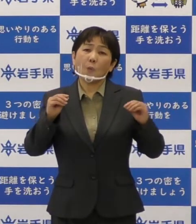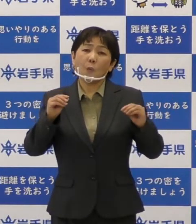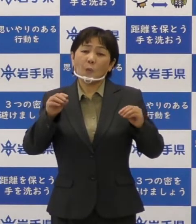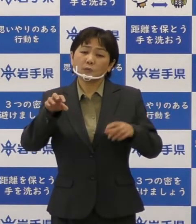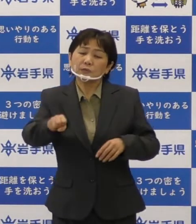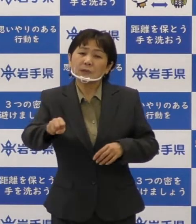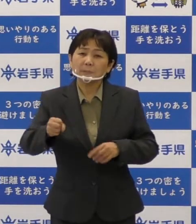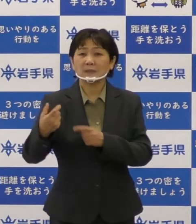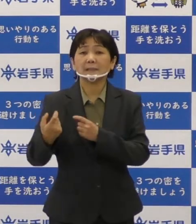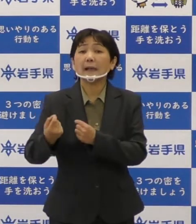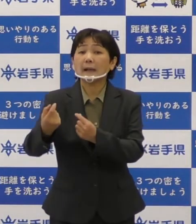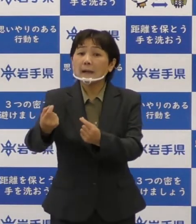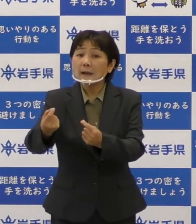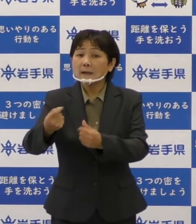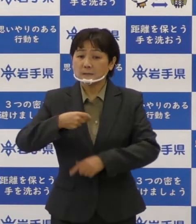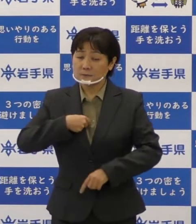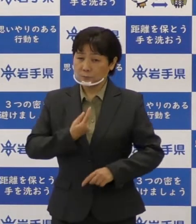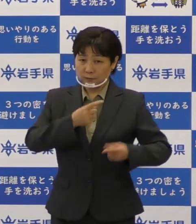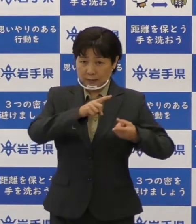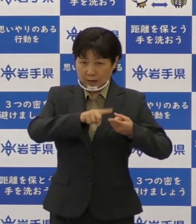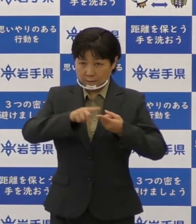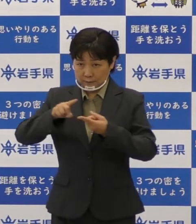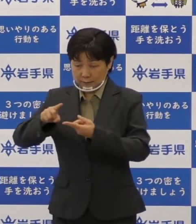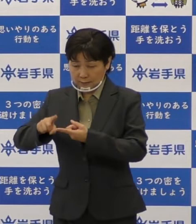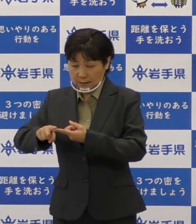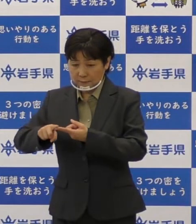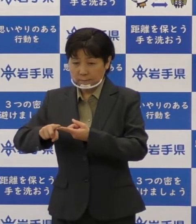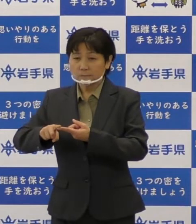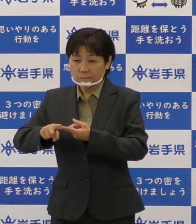しい人たちにもこう意識してやっているところはあります。